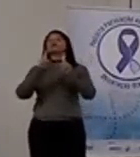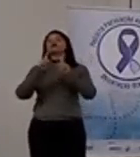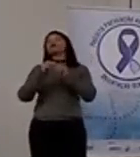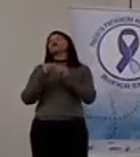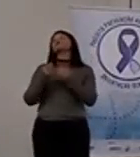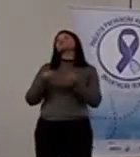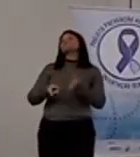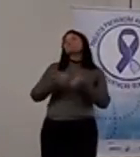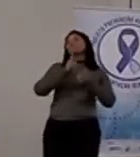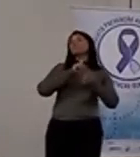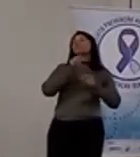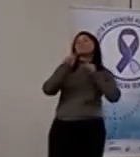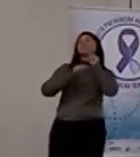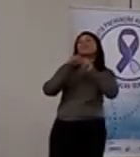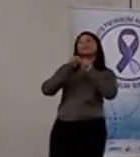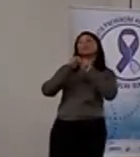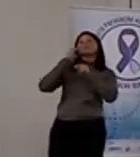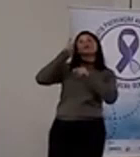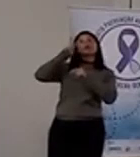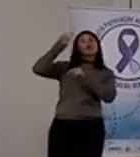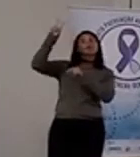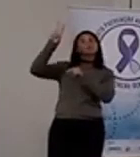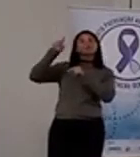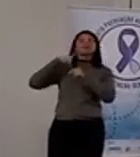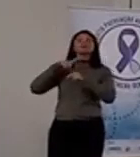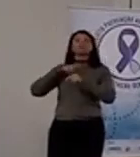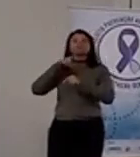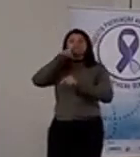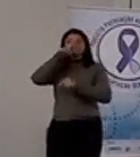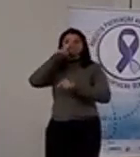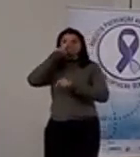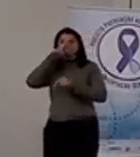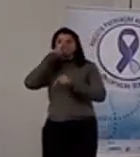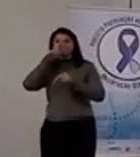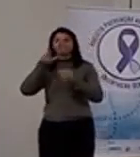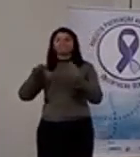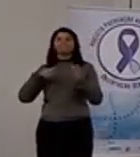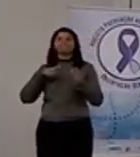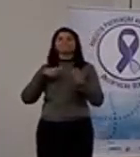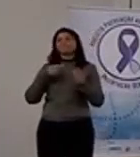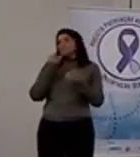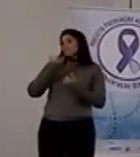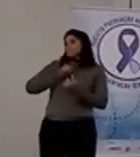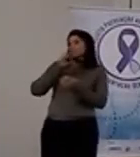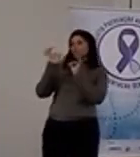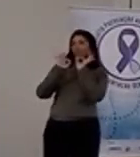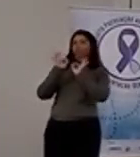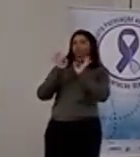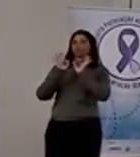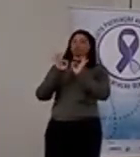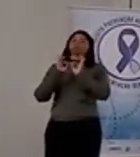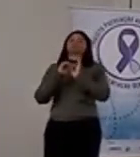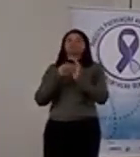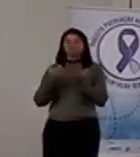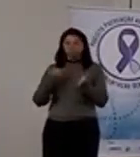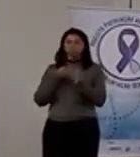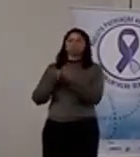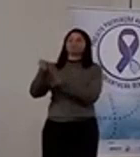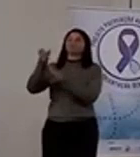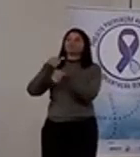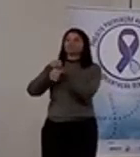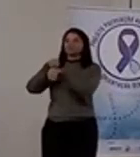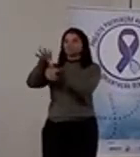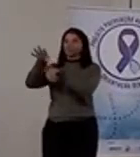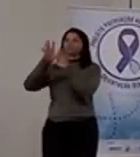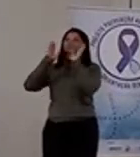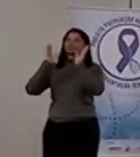contrário. Mas você vai ter que lembrar que existem riscos associados. Para ninguém falar assim, nossa, ninguém me falou nada. Não, estamos falando. Como também eu